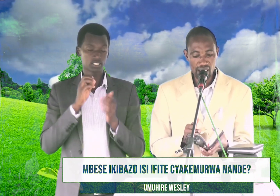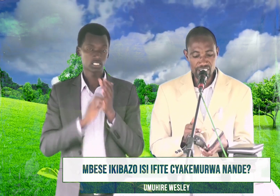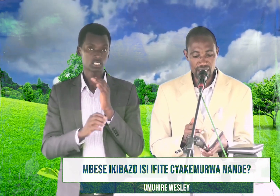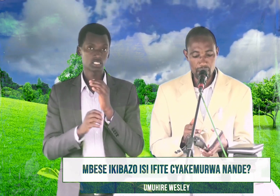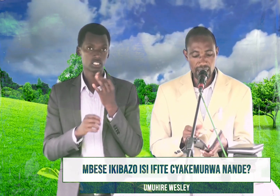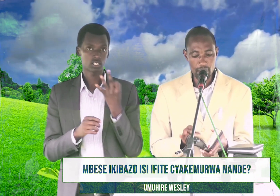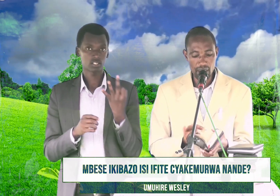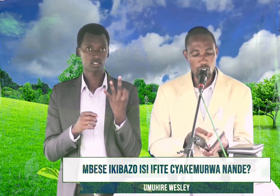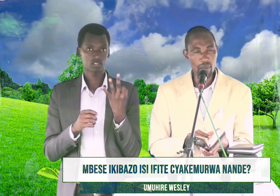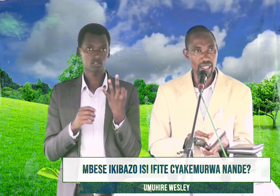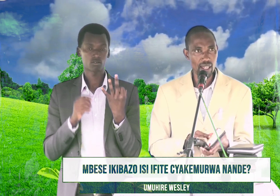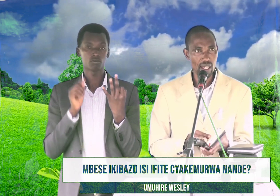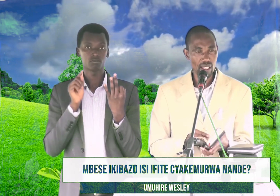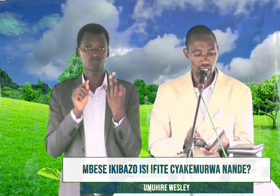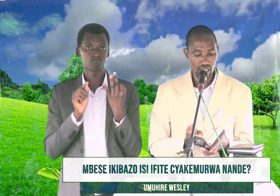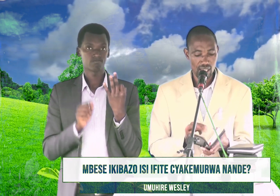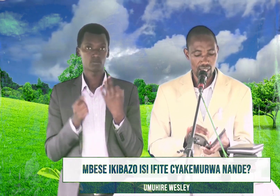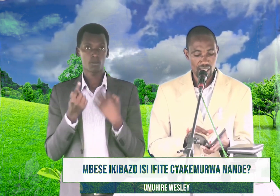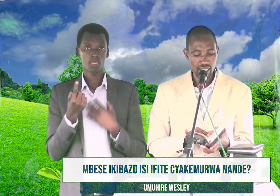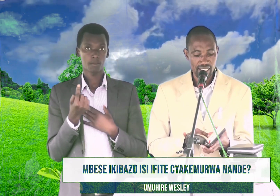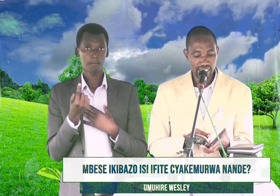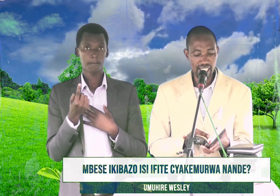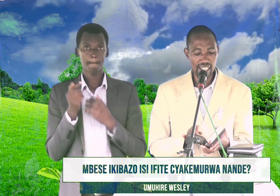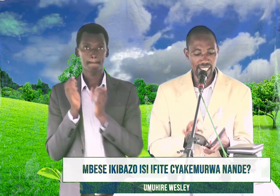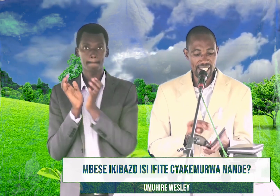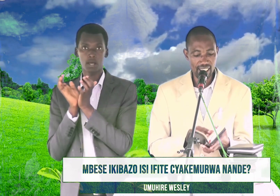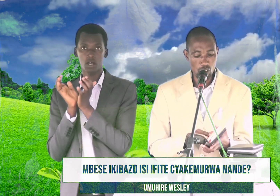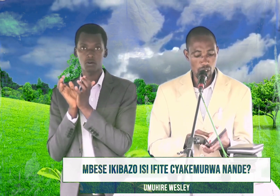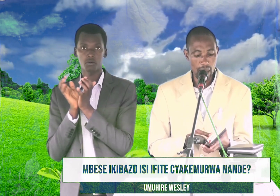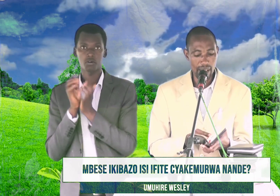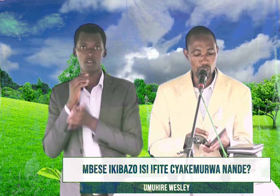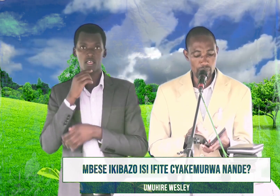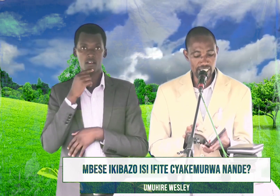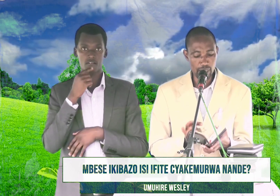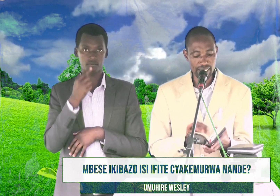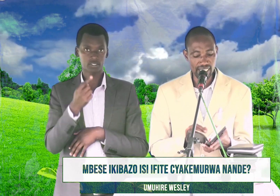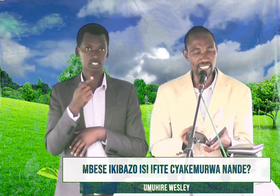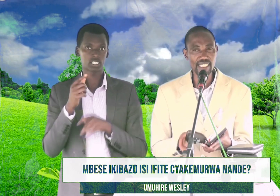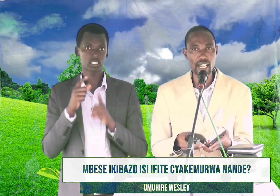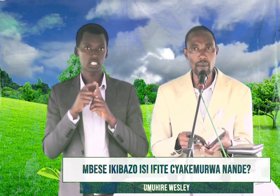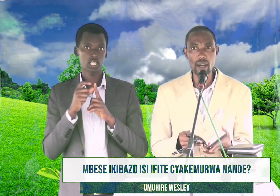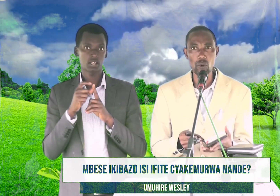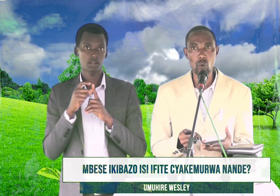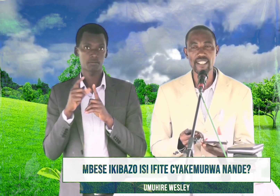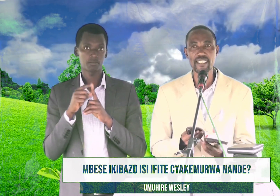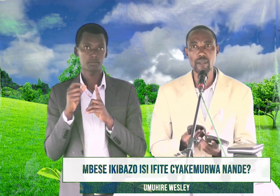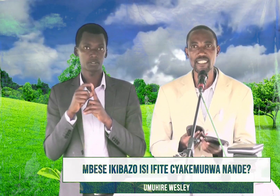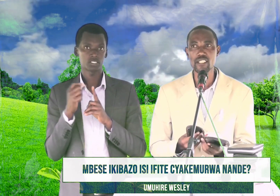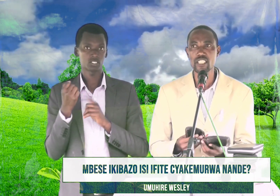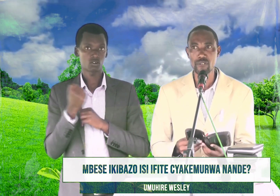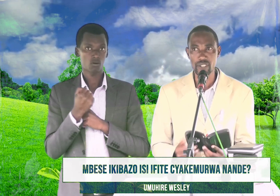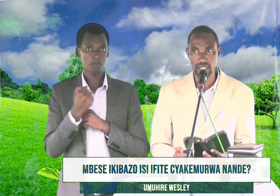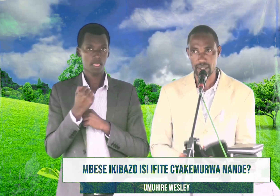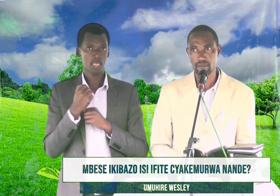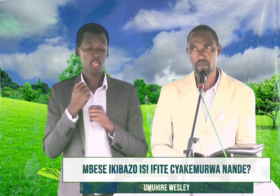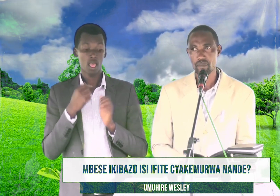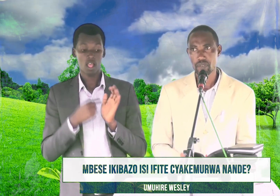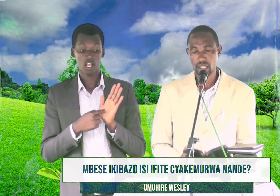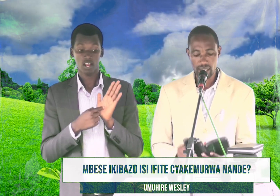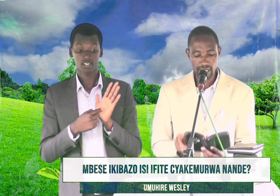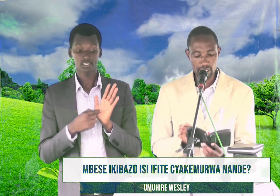Pawulo yavuze amagambo akomeye yerekana ko abantu benshi batazigera barabukwa ikibazo isi